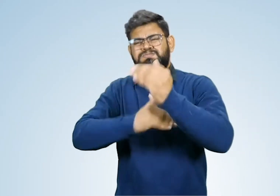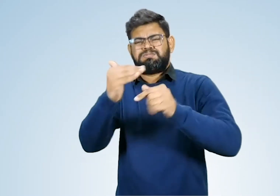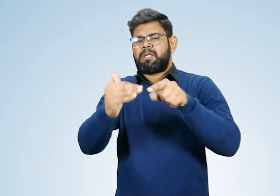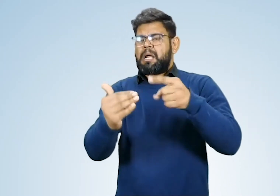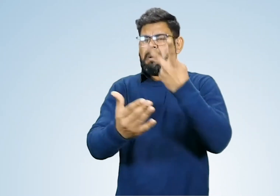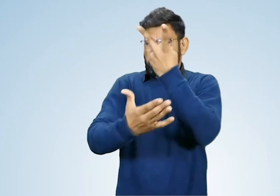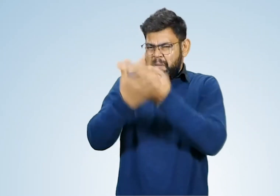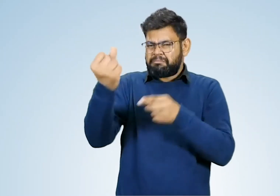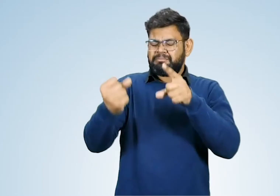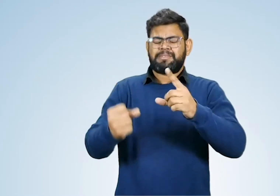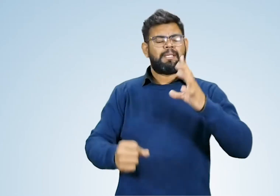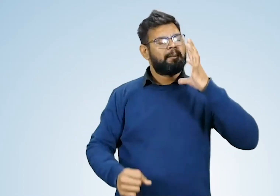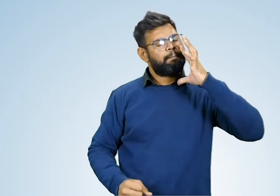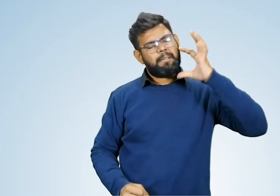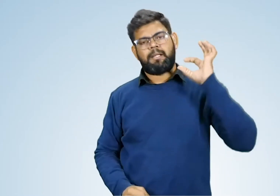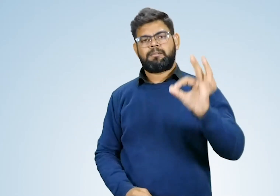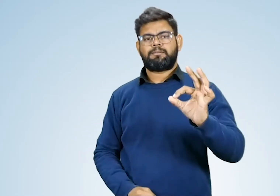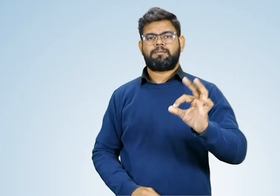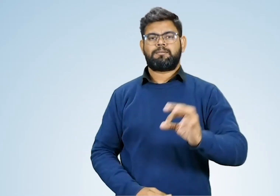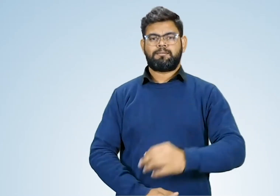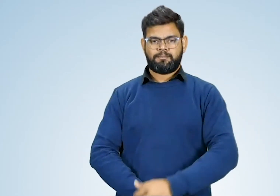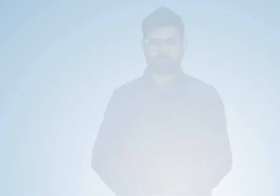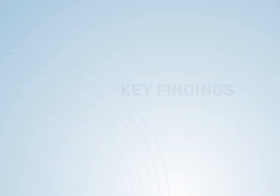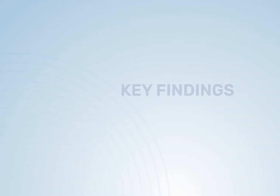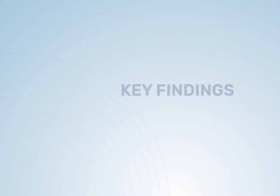जल्दी सीखता है और जल्दी ही उसकी ग्रोथ होती है।